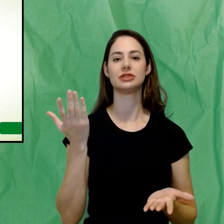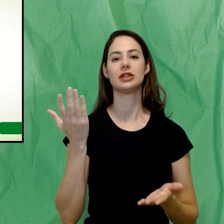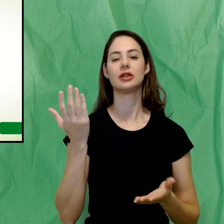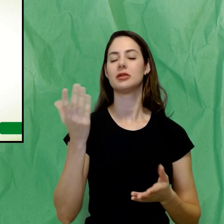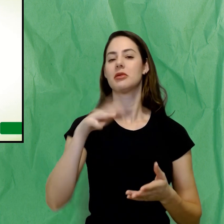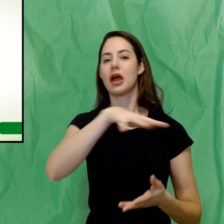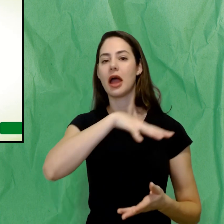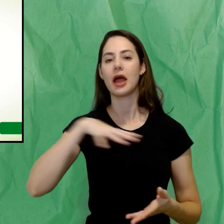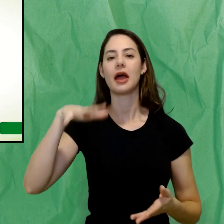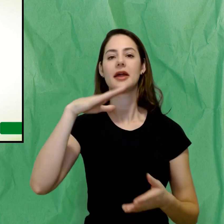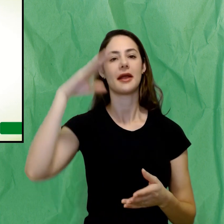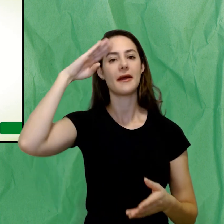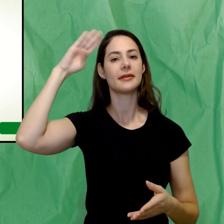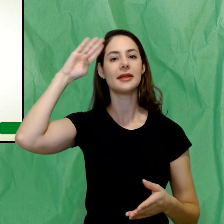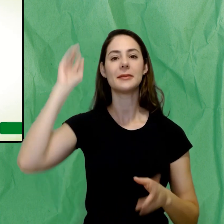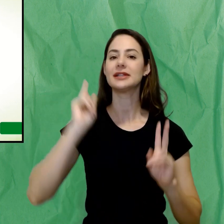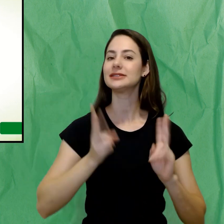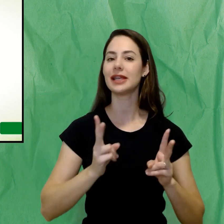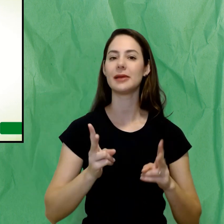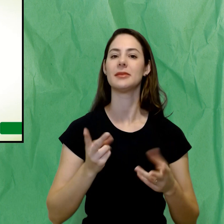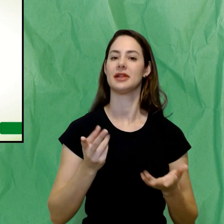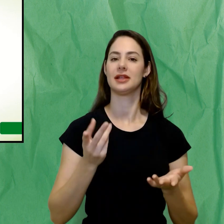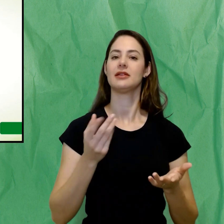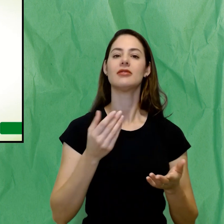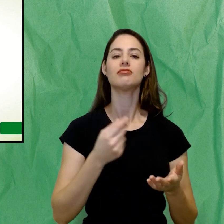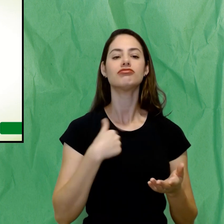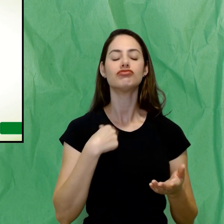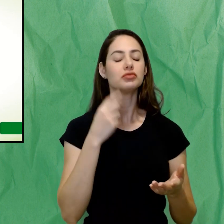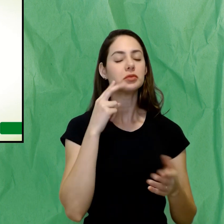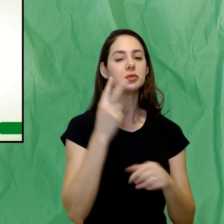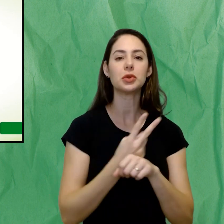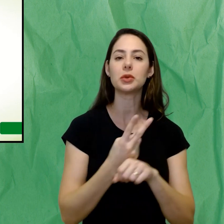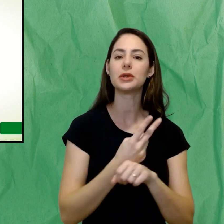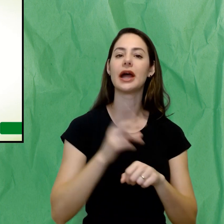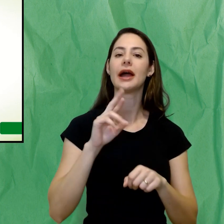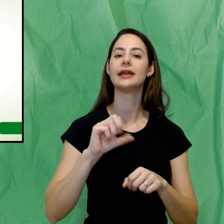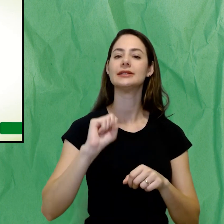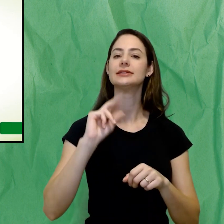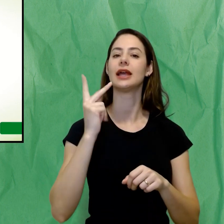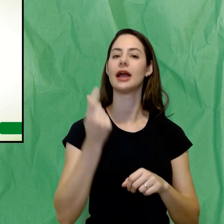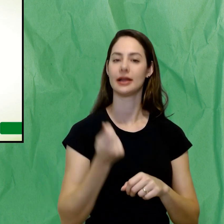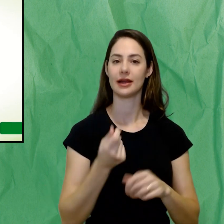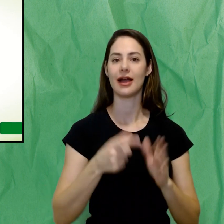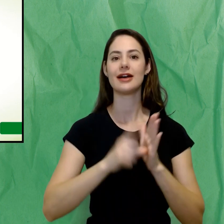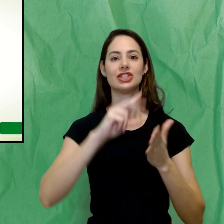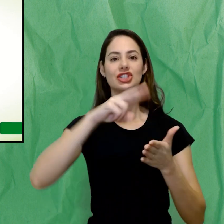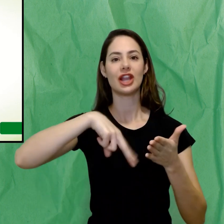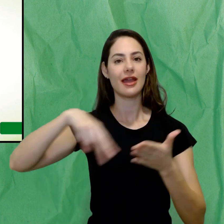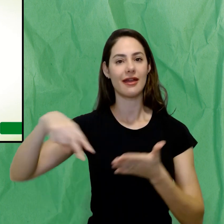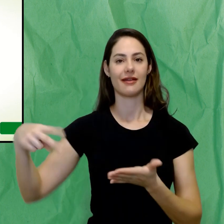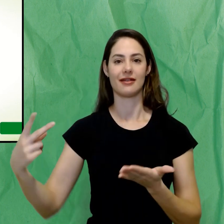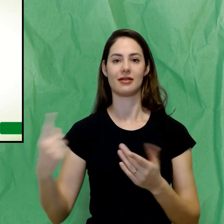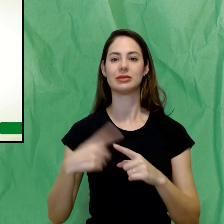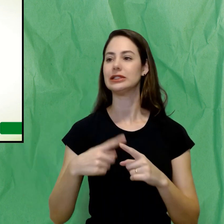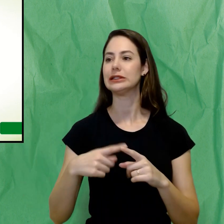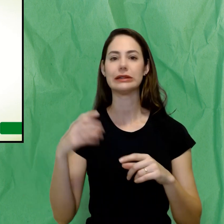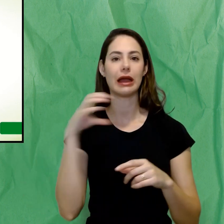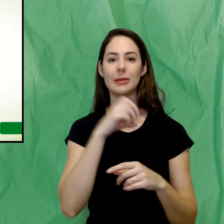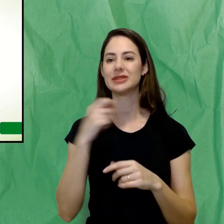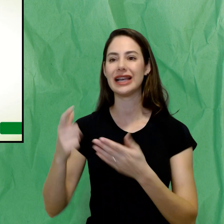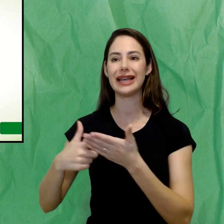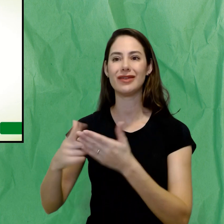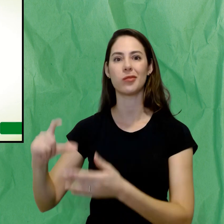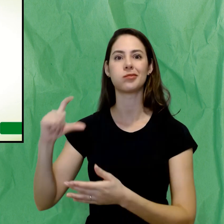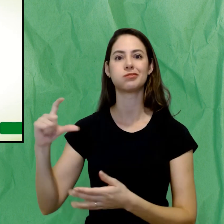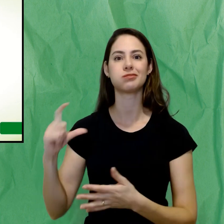do universo acadêmico. É comum a gente buscar resenhas de obras antes de começar a ler ou, enfim, quando o tempo está meio apertado,